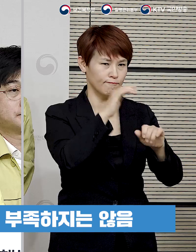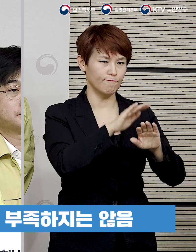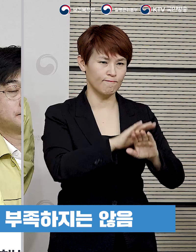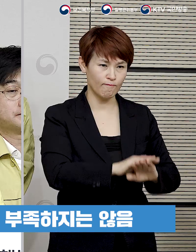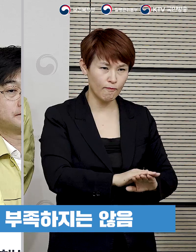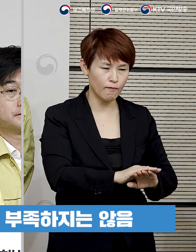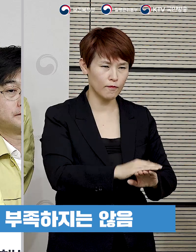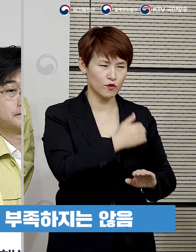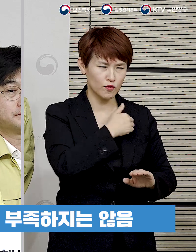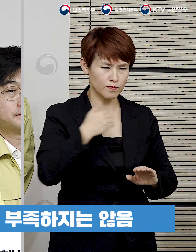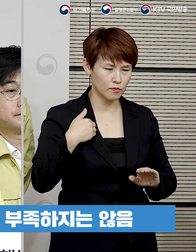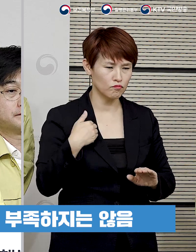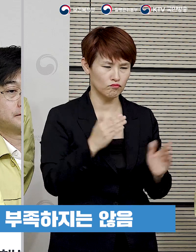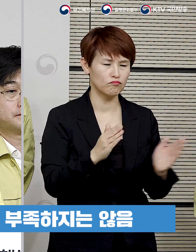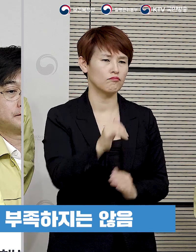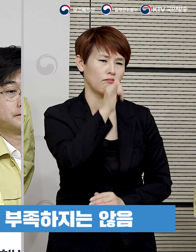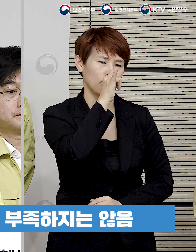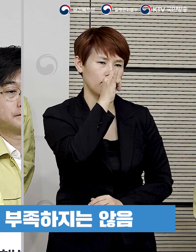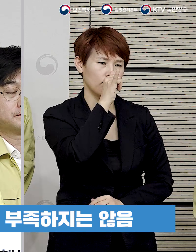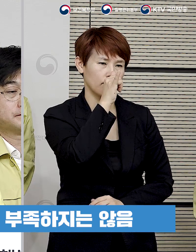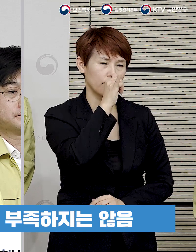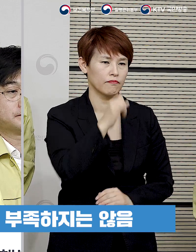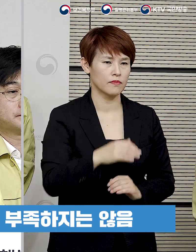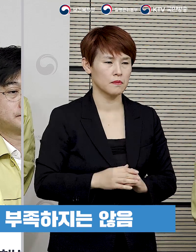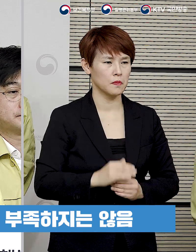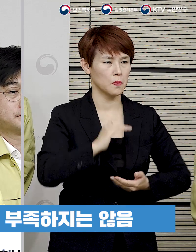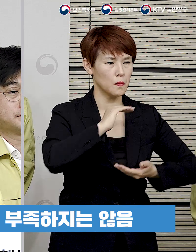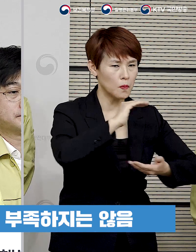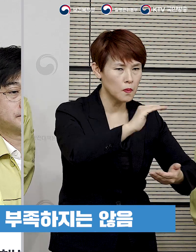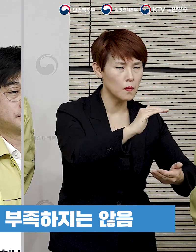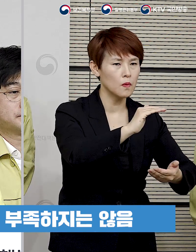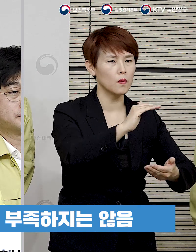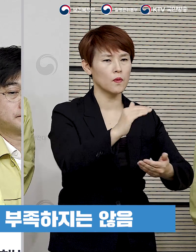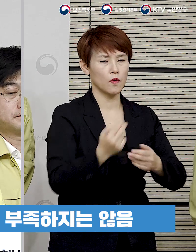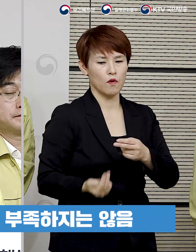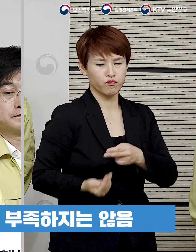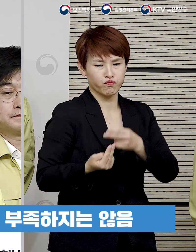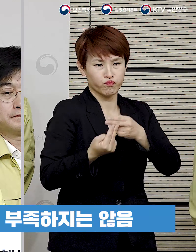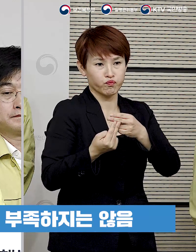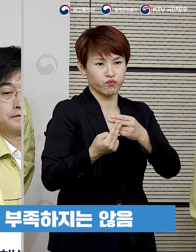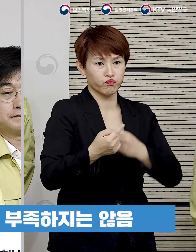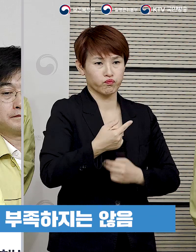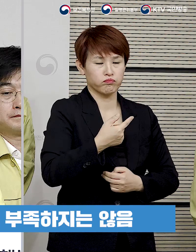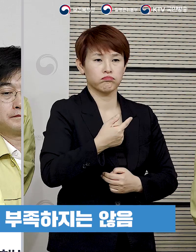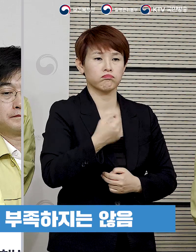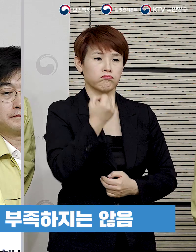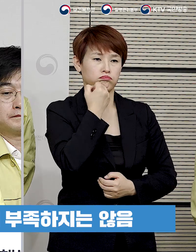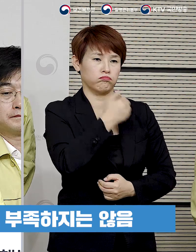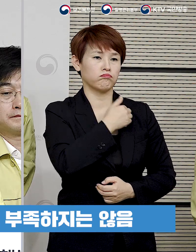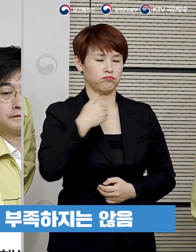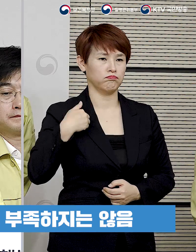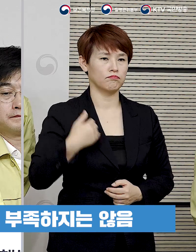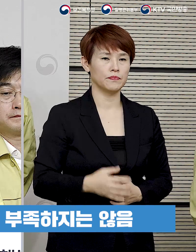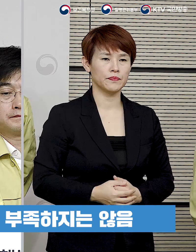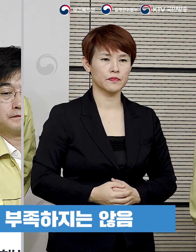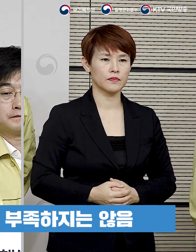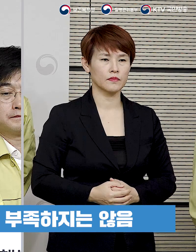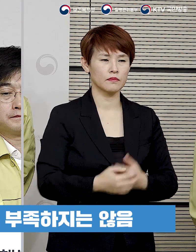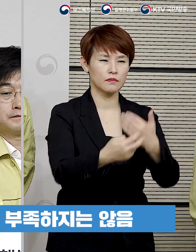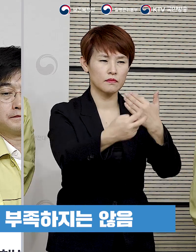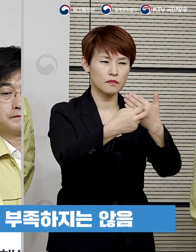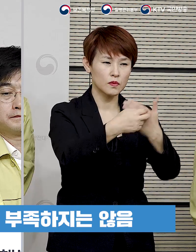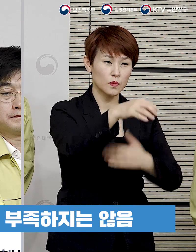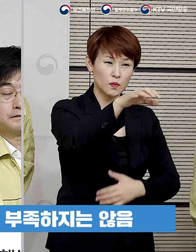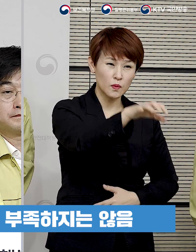발생하는 걸 가정하고 거기에 따른 공급을 충분히 갖추고 있어서 현재 공급이나 저희가 비축하고 있는 물자가